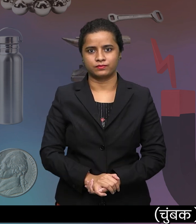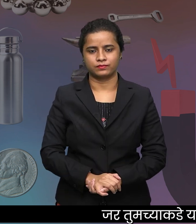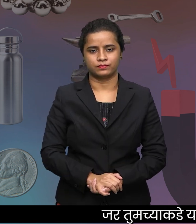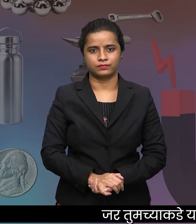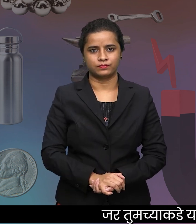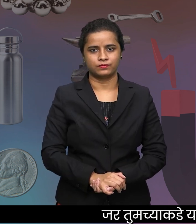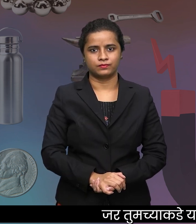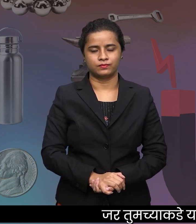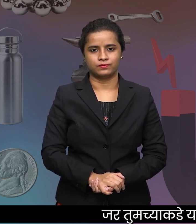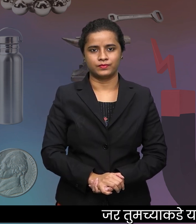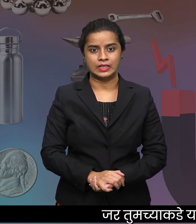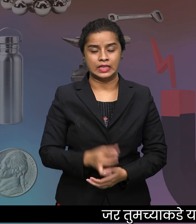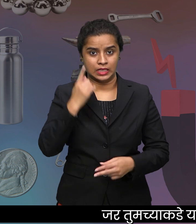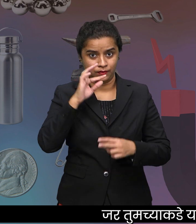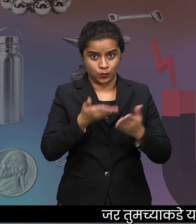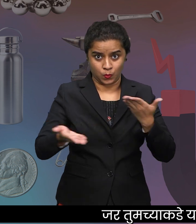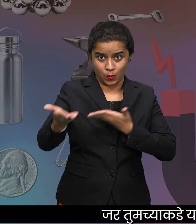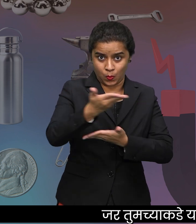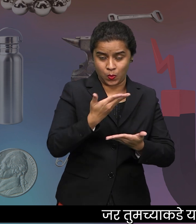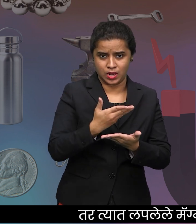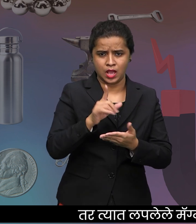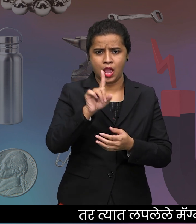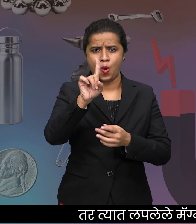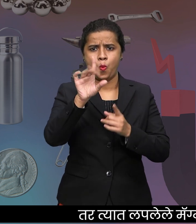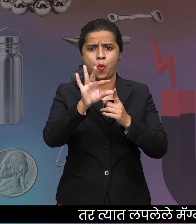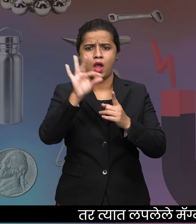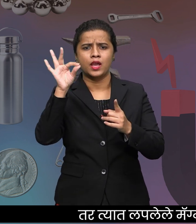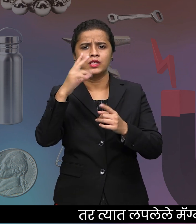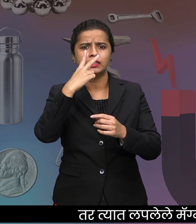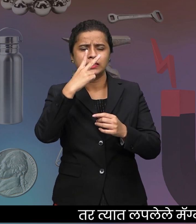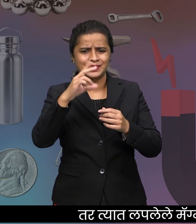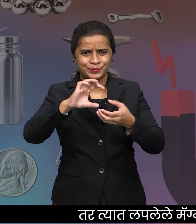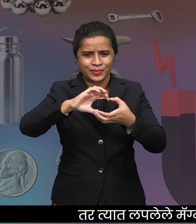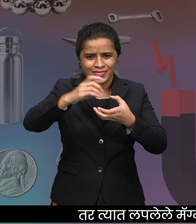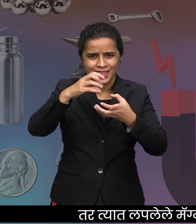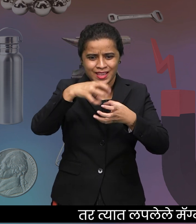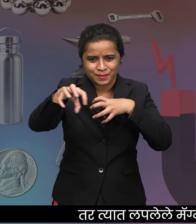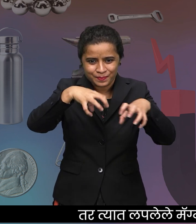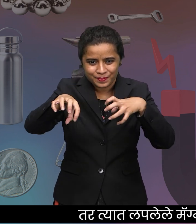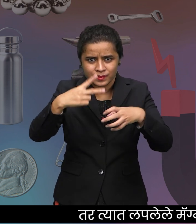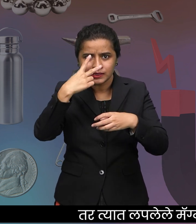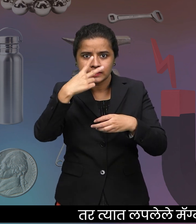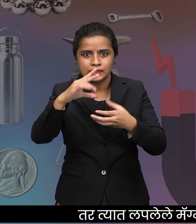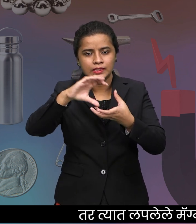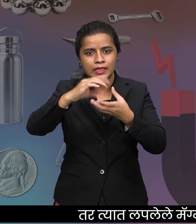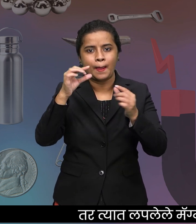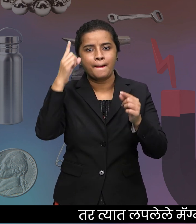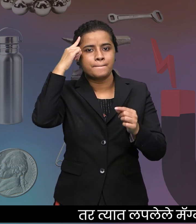जर तुमच्याकडे यापैकी कोणतेही सामान असेल तर त्यात लपलेले मॅग्नेट, चुंबक शोधण्याचा प्रयत्न करा.